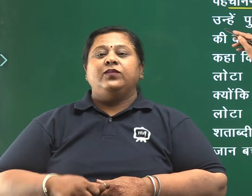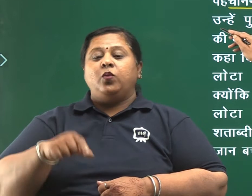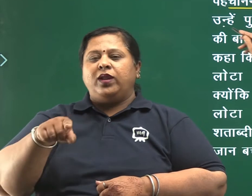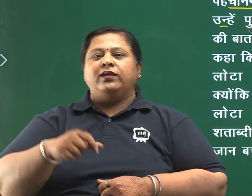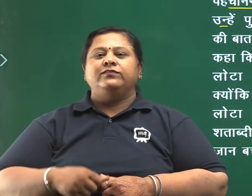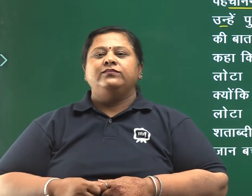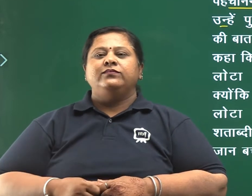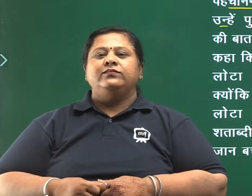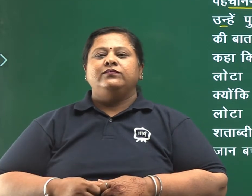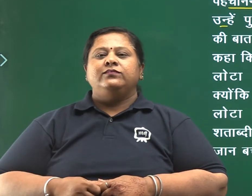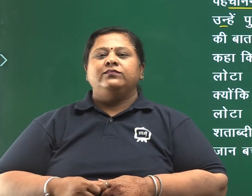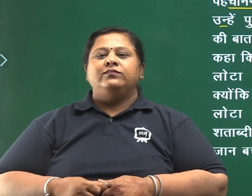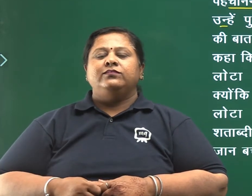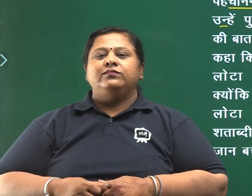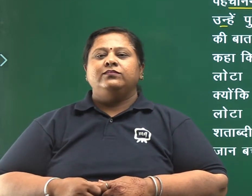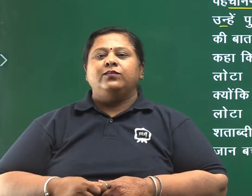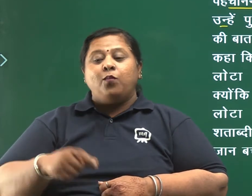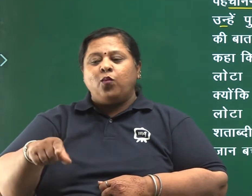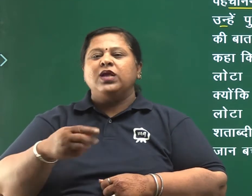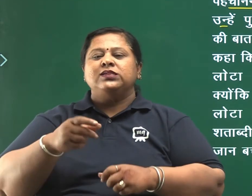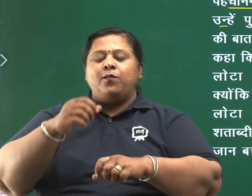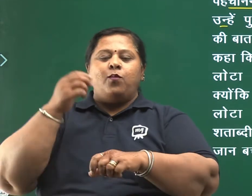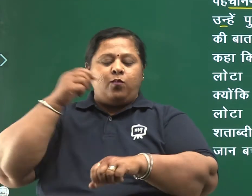उन्हें पुलिस स्टेशन